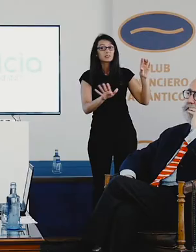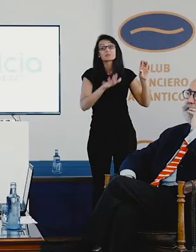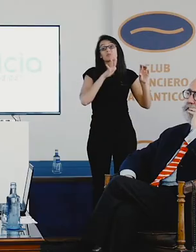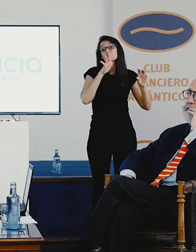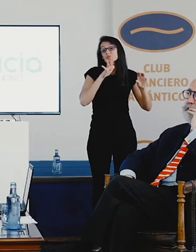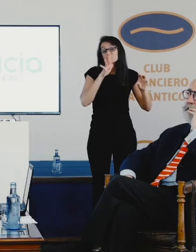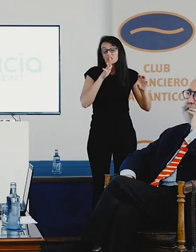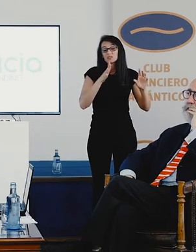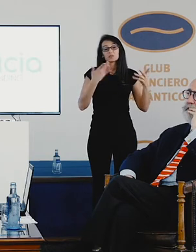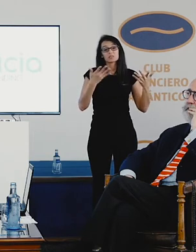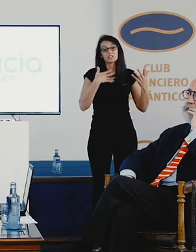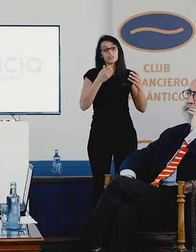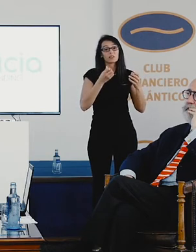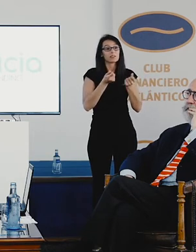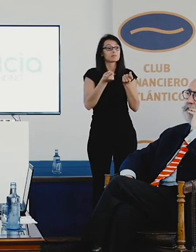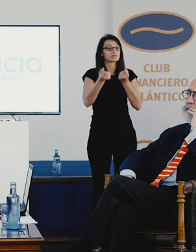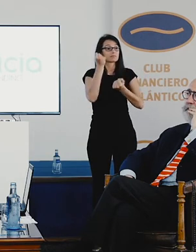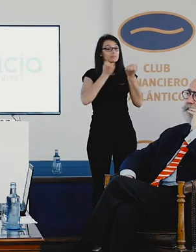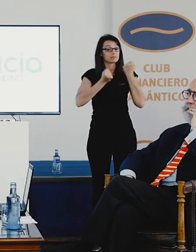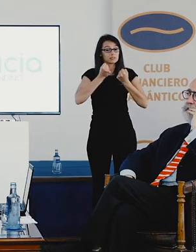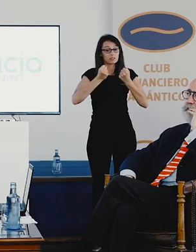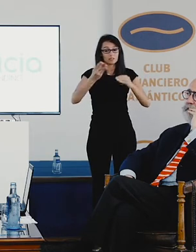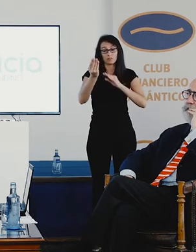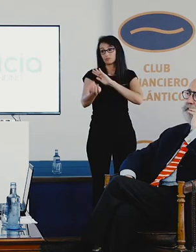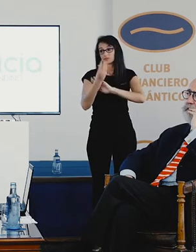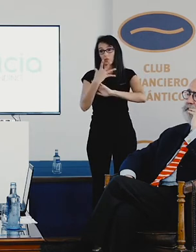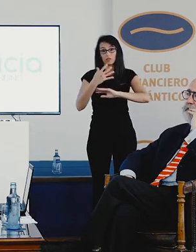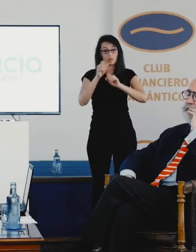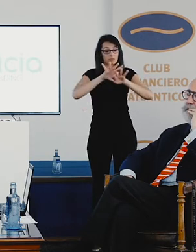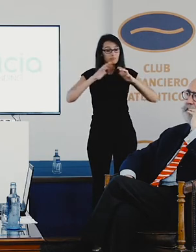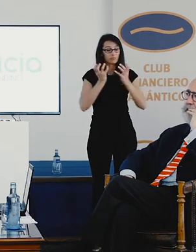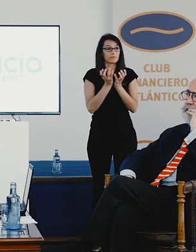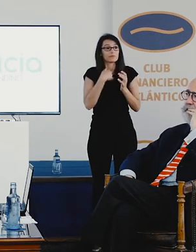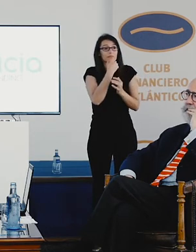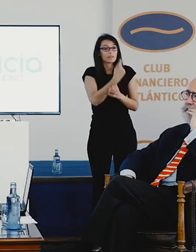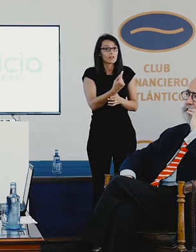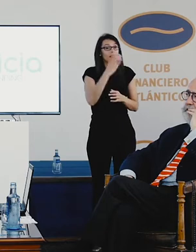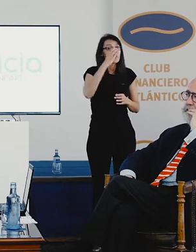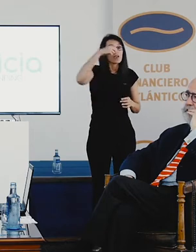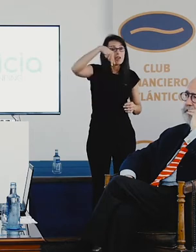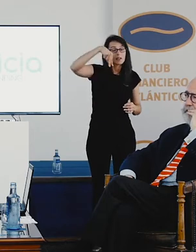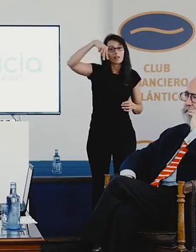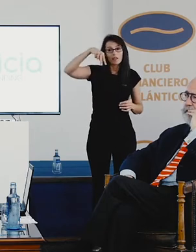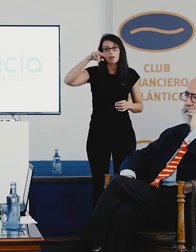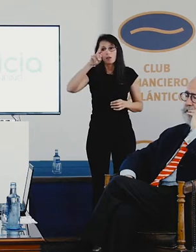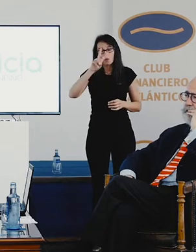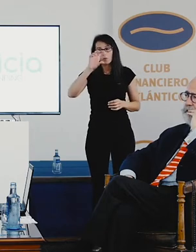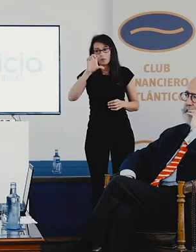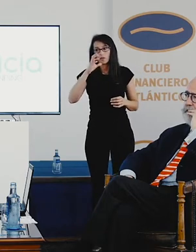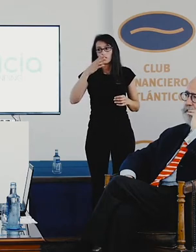pocas plataformas de crowdfunding o facunding, como dicen otros, que está reconocida por la CNMV y, por